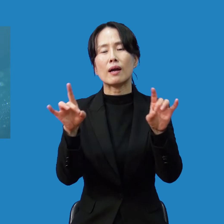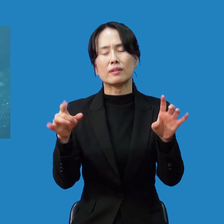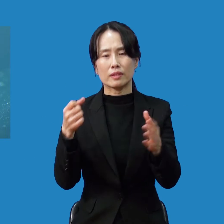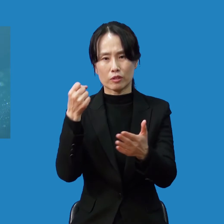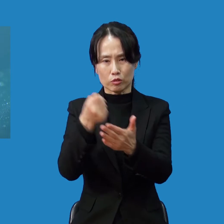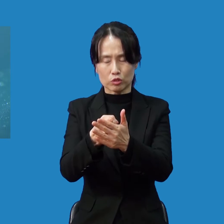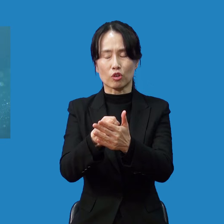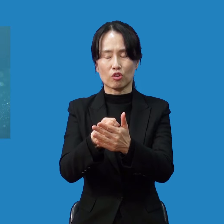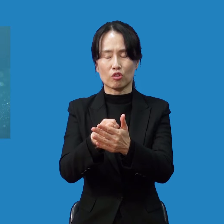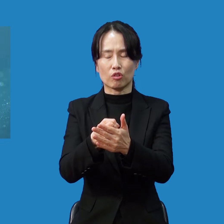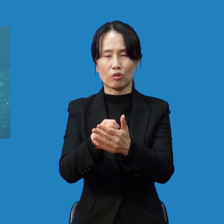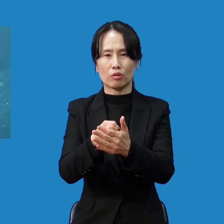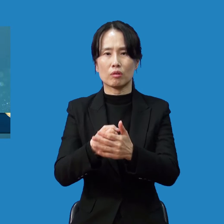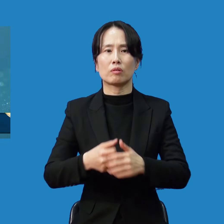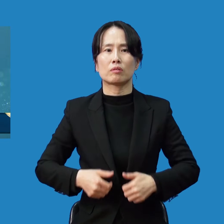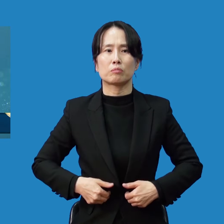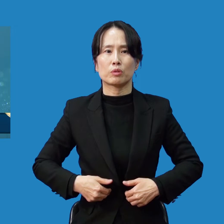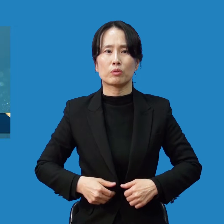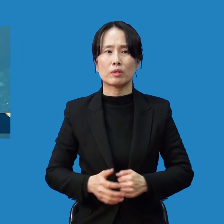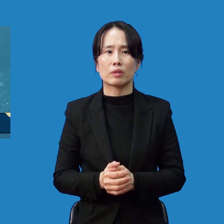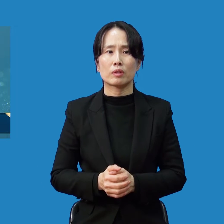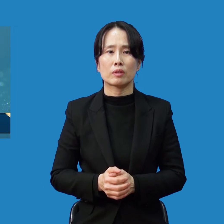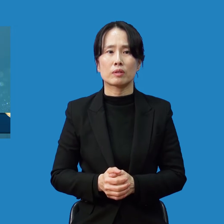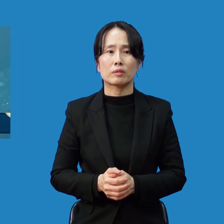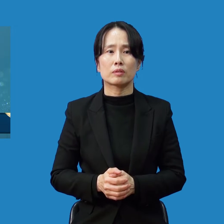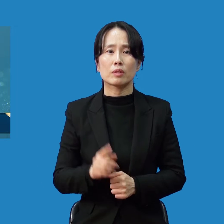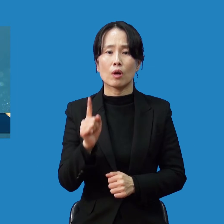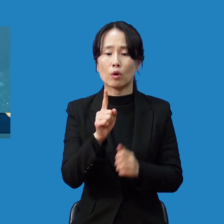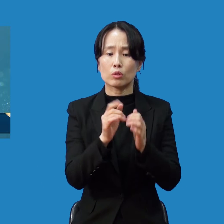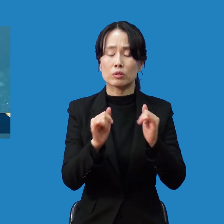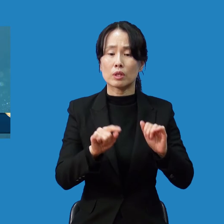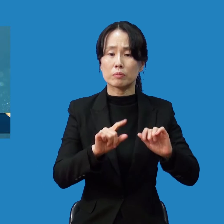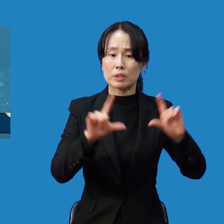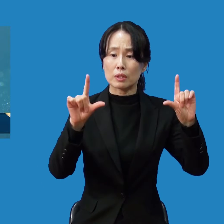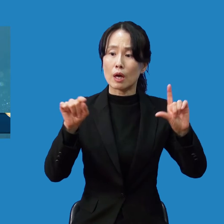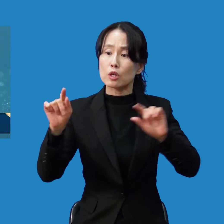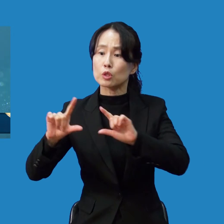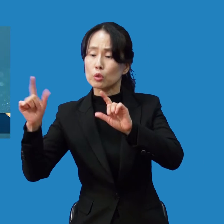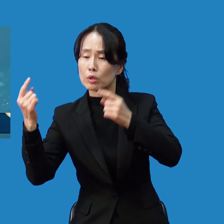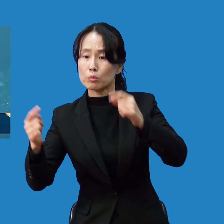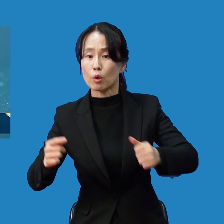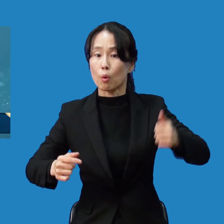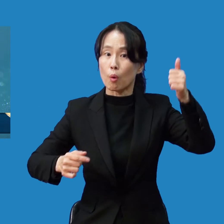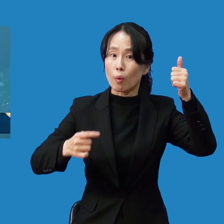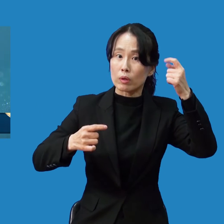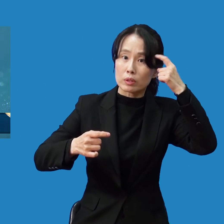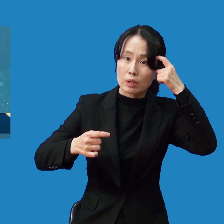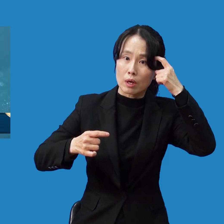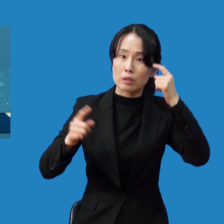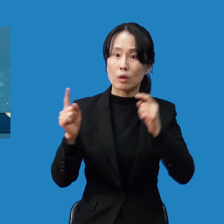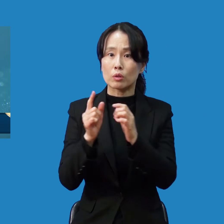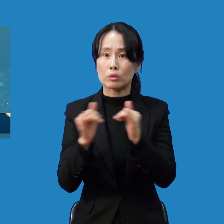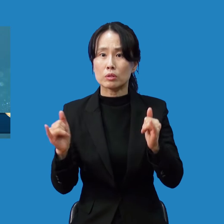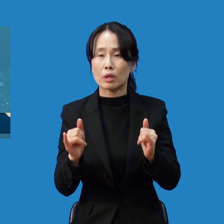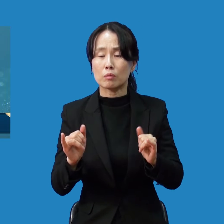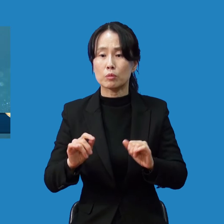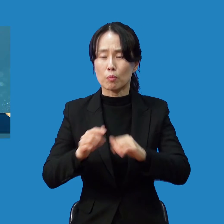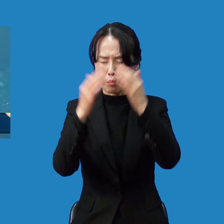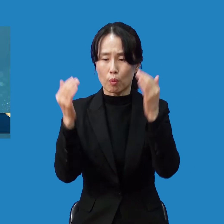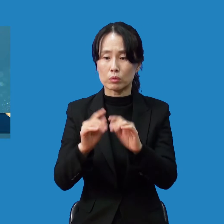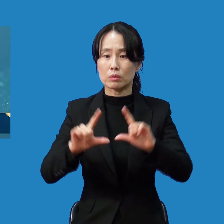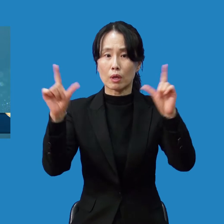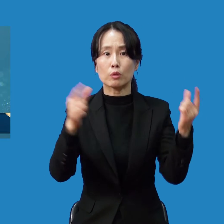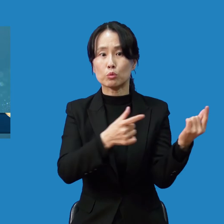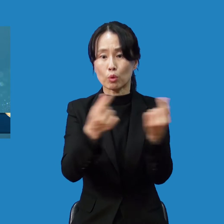합니다. 5절에 보면 어떤 사람은 이 날을 저 날보다 낮게 여기고 어떤 사람은 모든 날을 같게